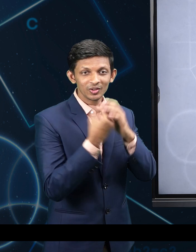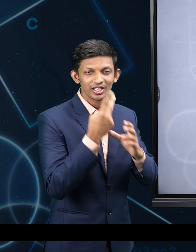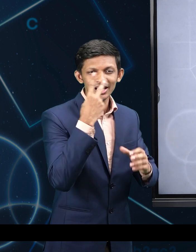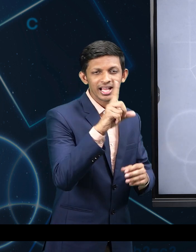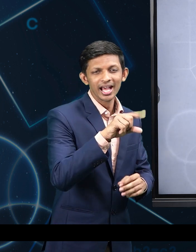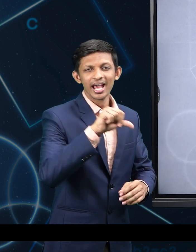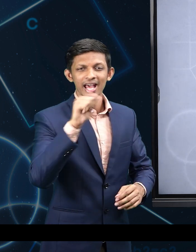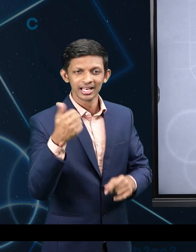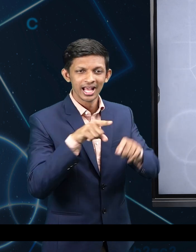ఉదాహరణ: